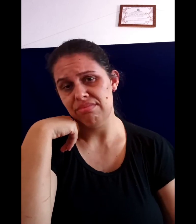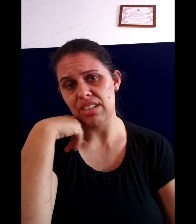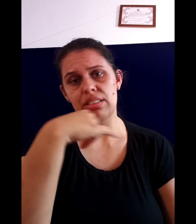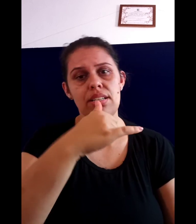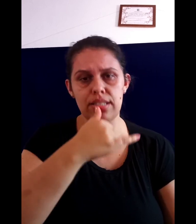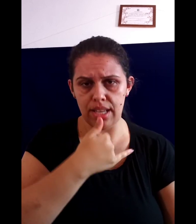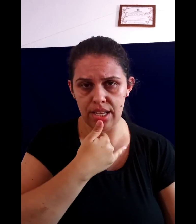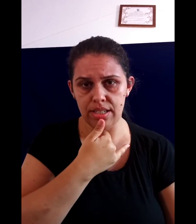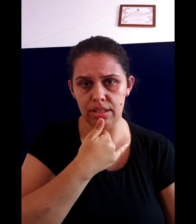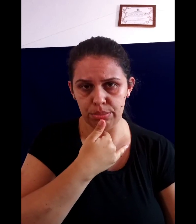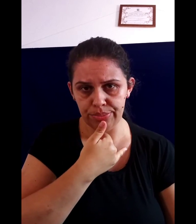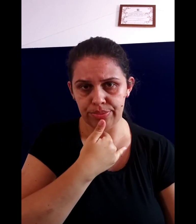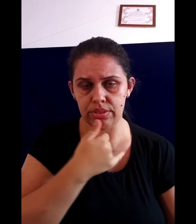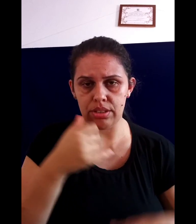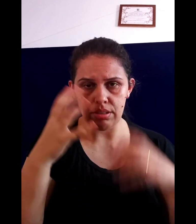a tristeza, né? Assim.